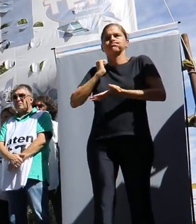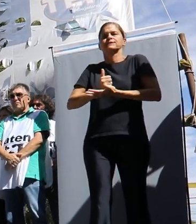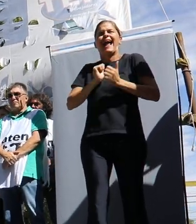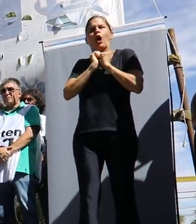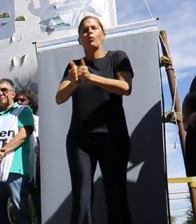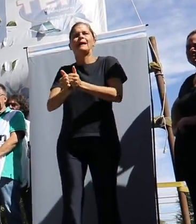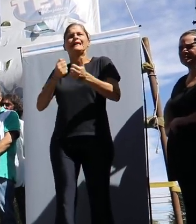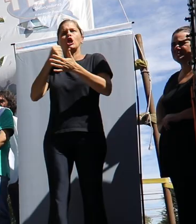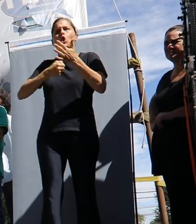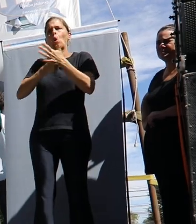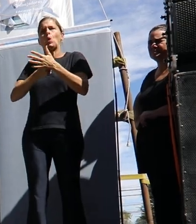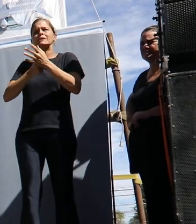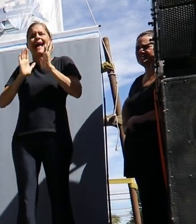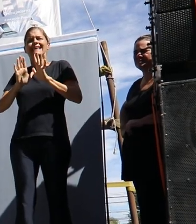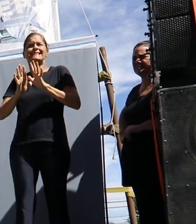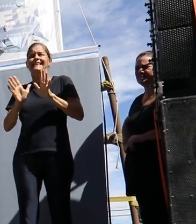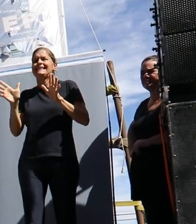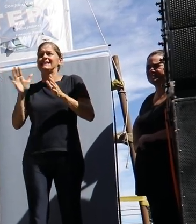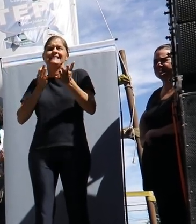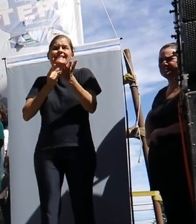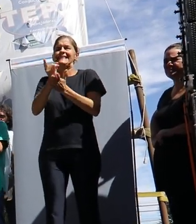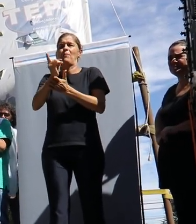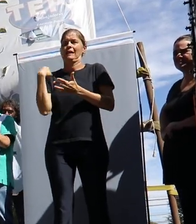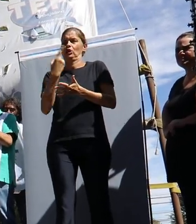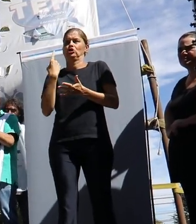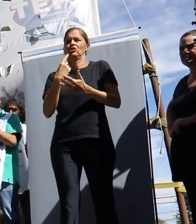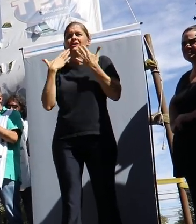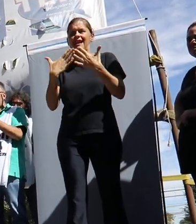cada lucha y lo vamos a seguir haciendo Muchísimas gracias